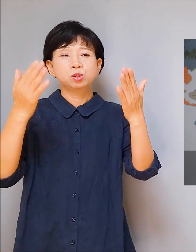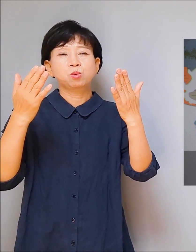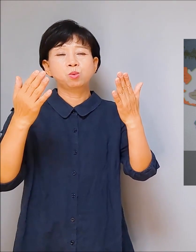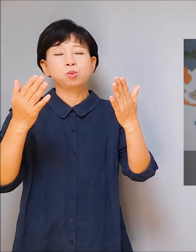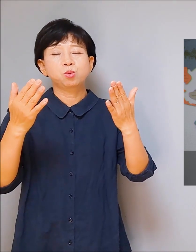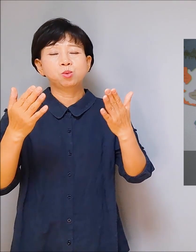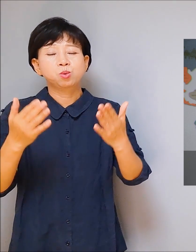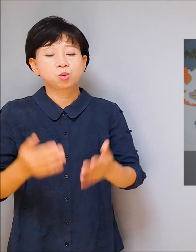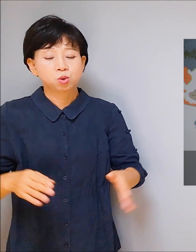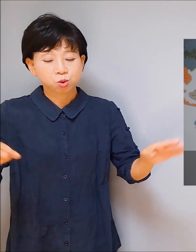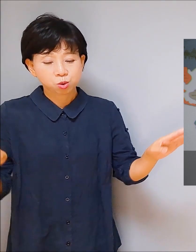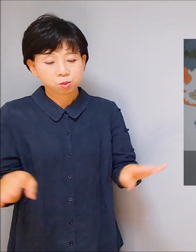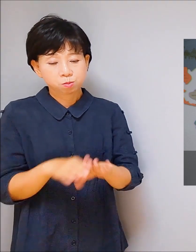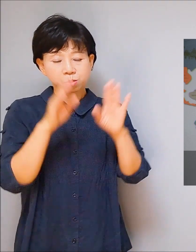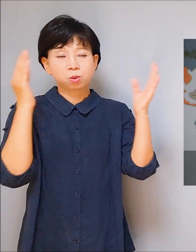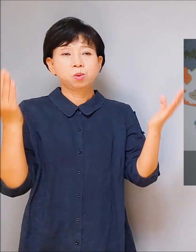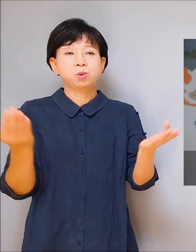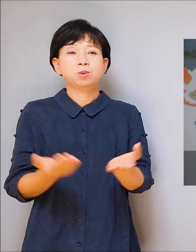살펴주시고